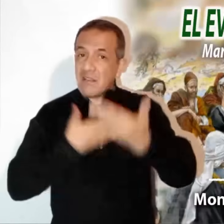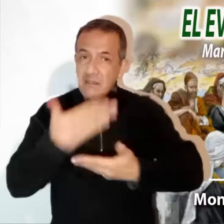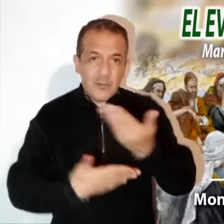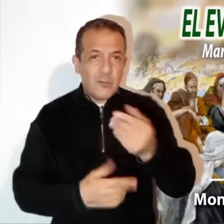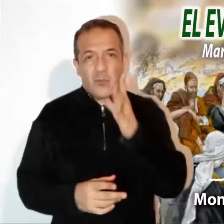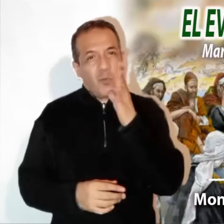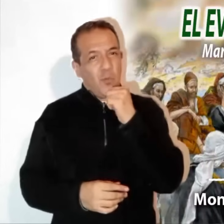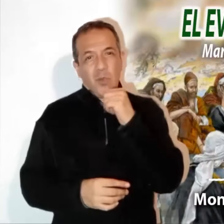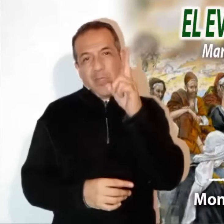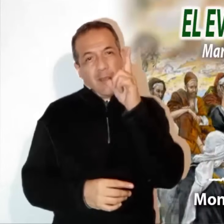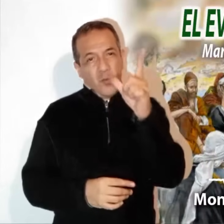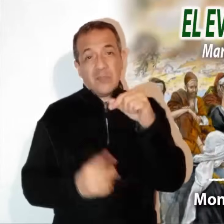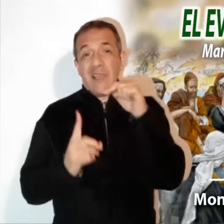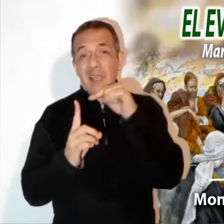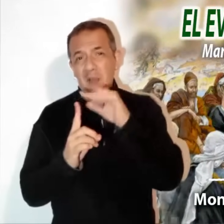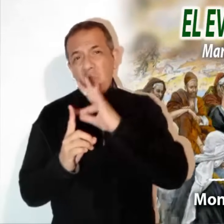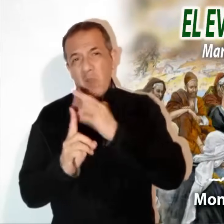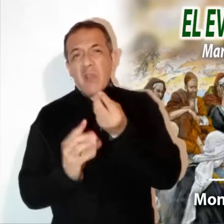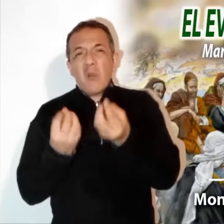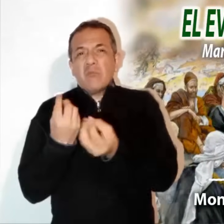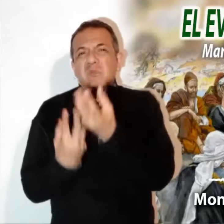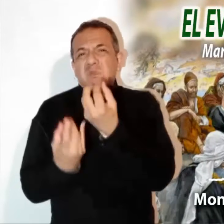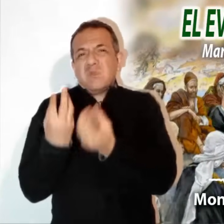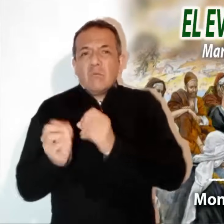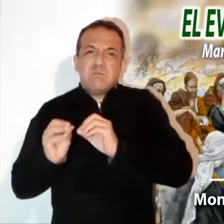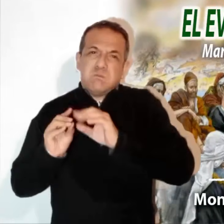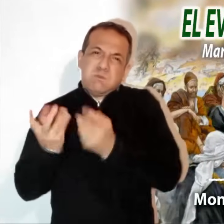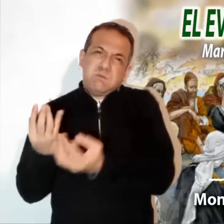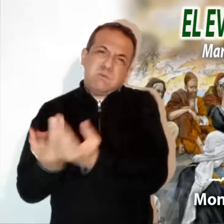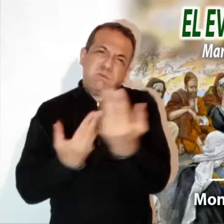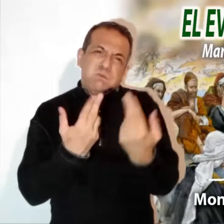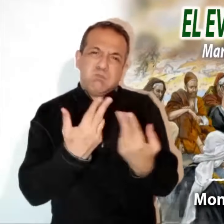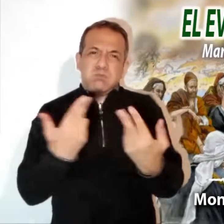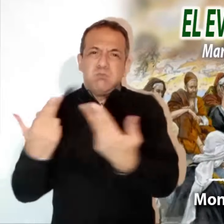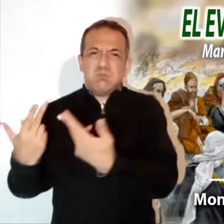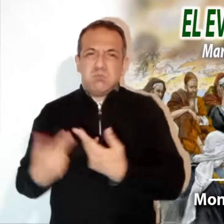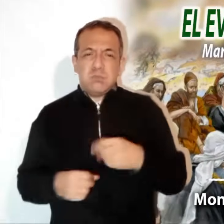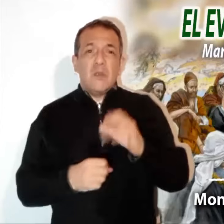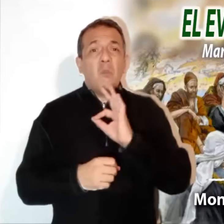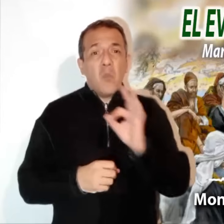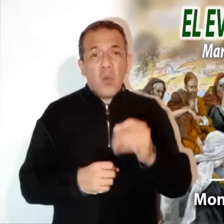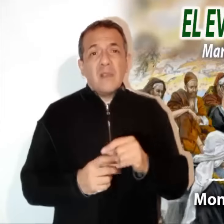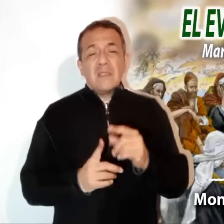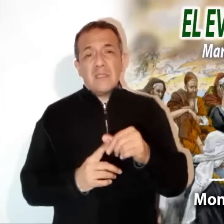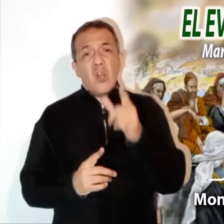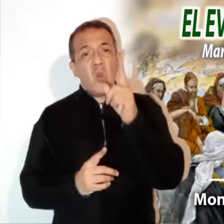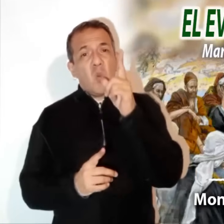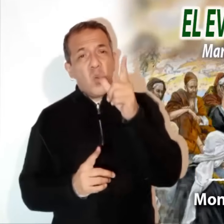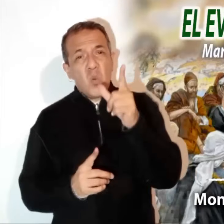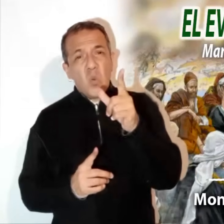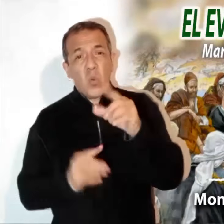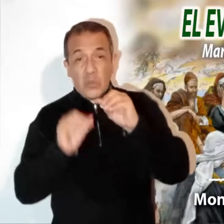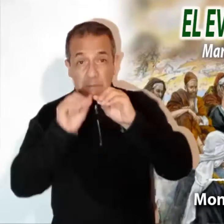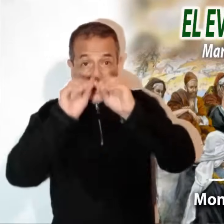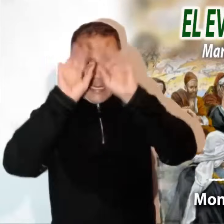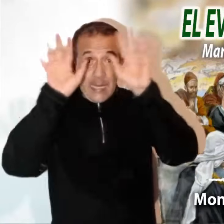Será fuego que destruye o abraza. Será reflector que encandila, pero no luz que